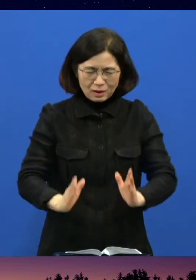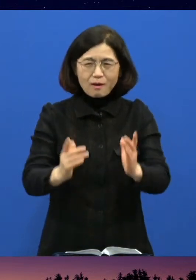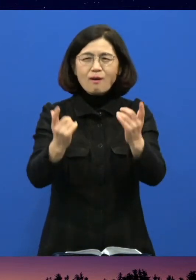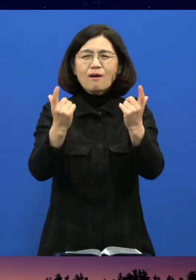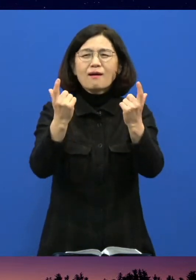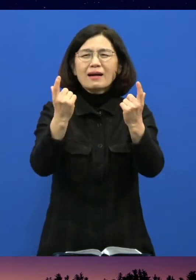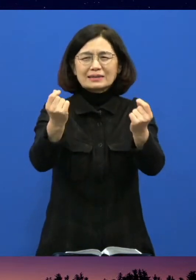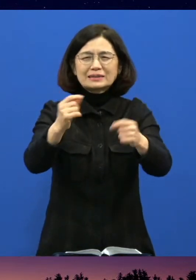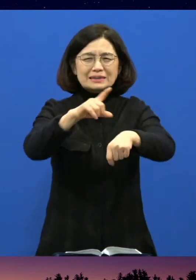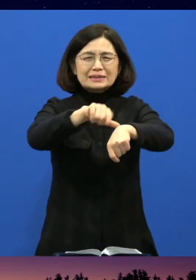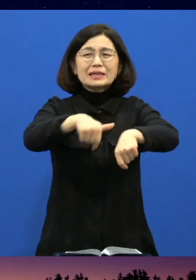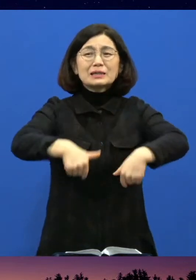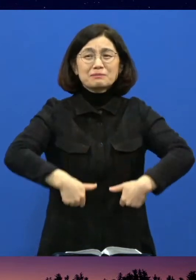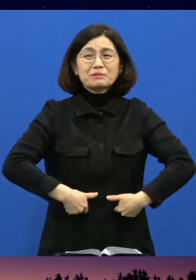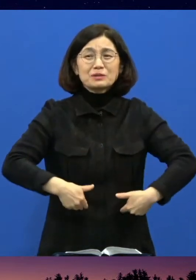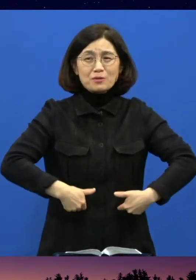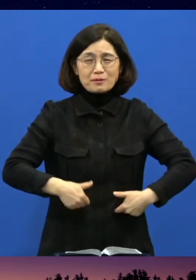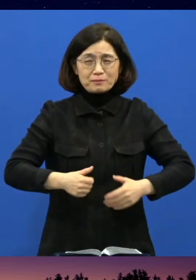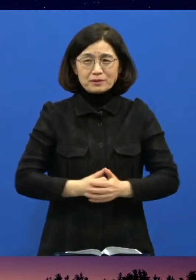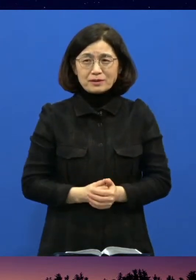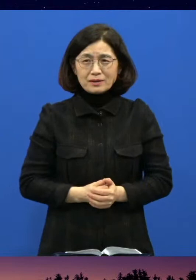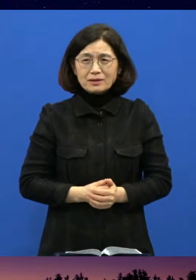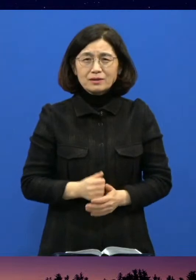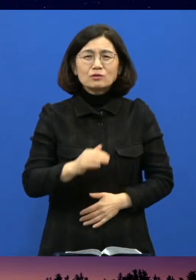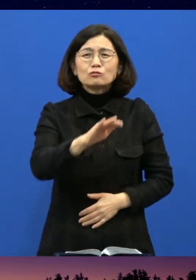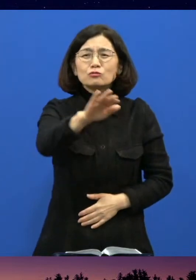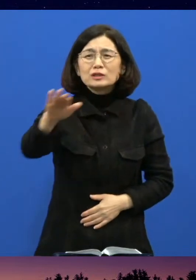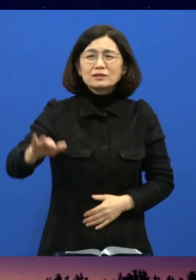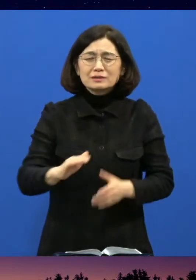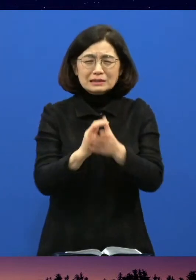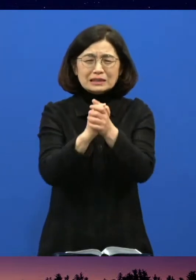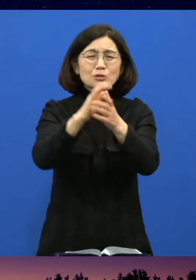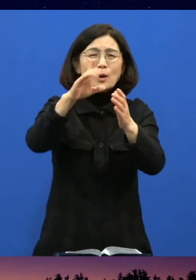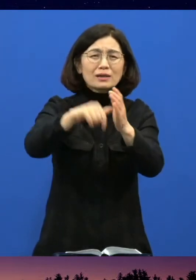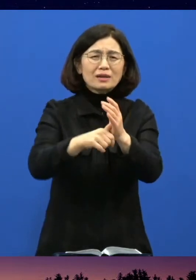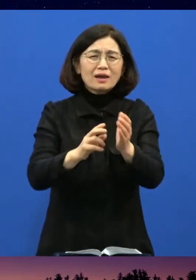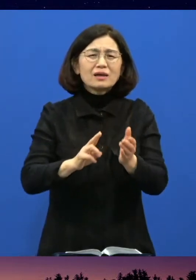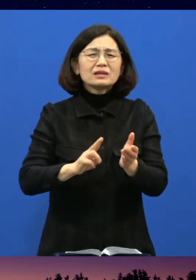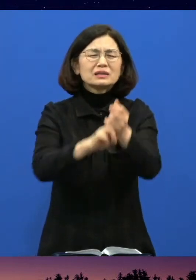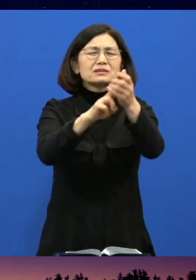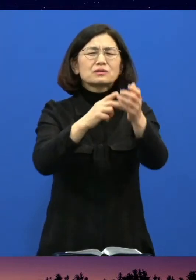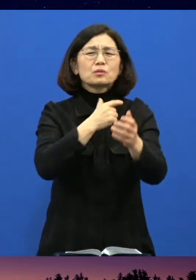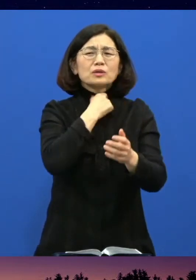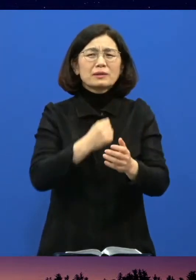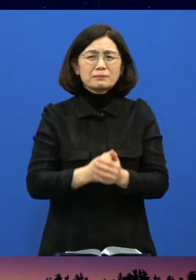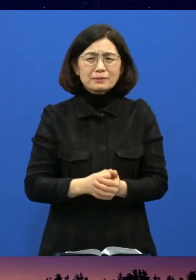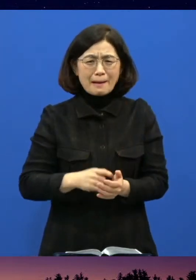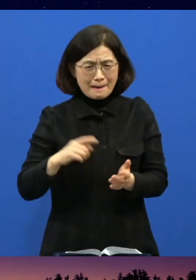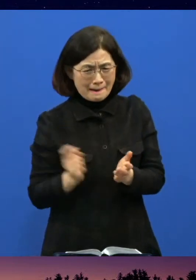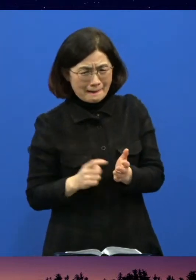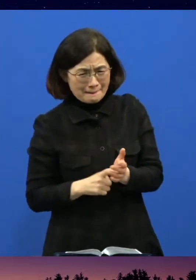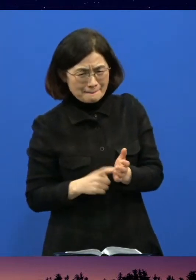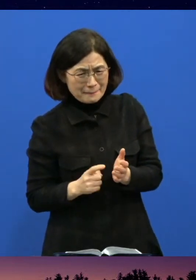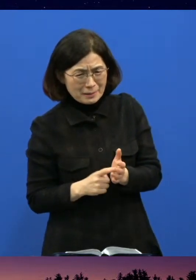여러분, 이게 뭐예요, 여러분? 우리는 기적을 원하는 거잖아요. 빠른 응답은 뭐예요? 기적을 원하는 거예요.